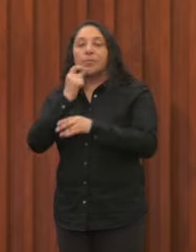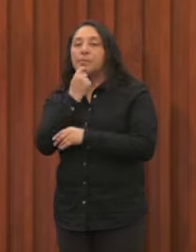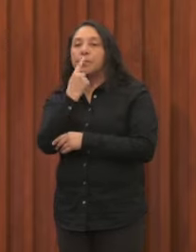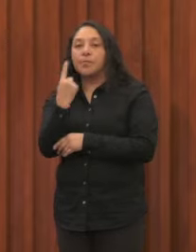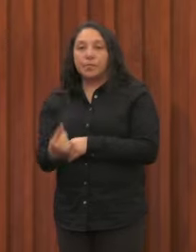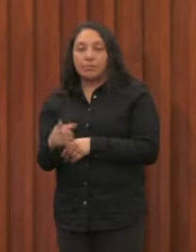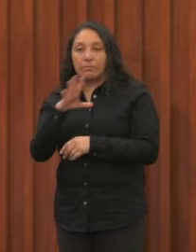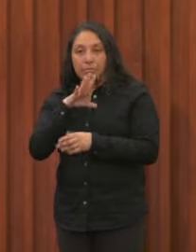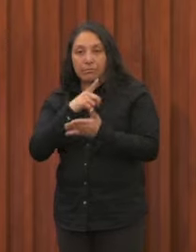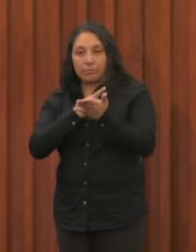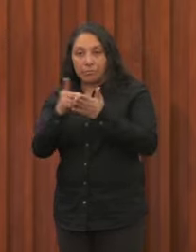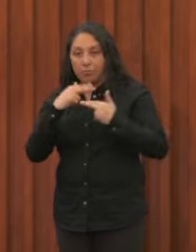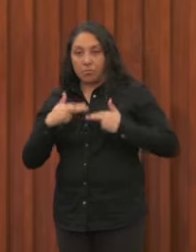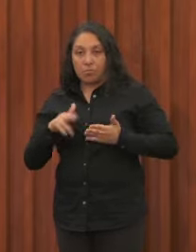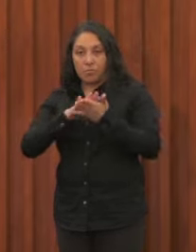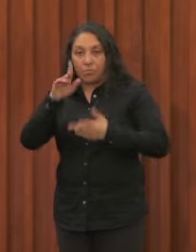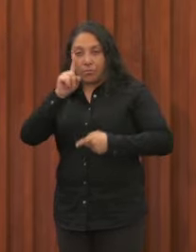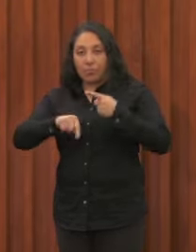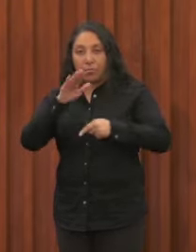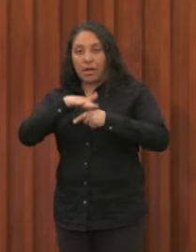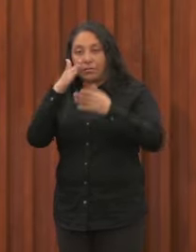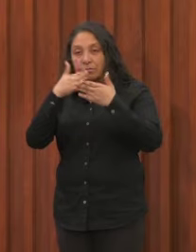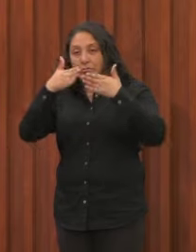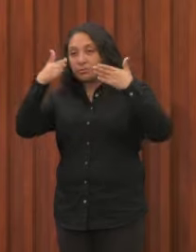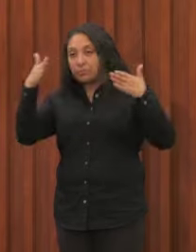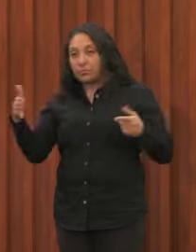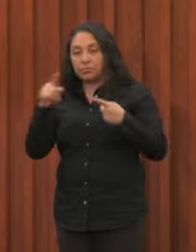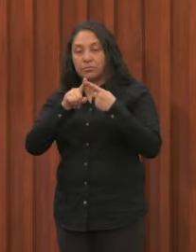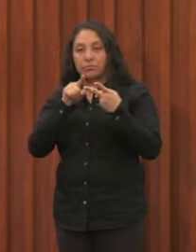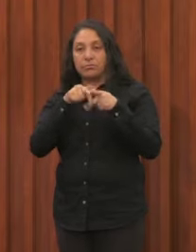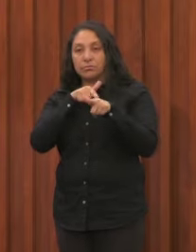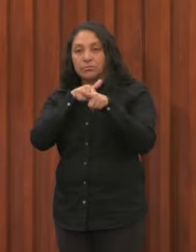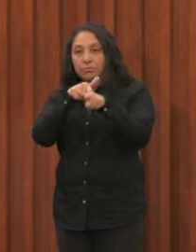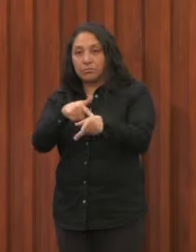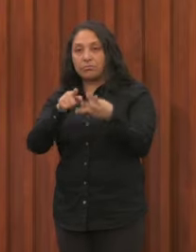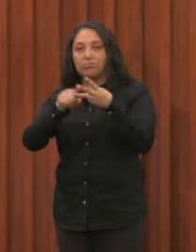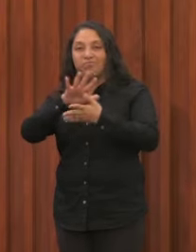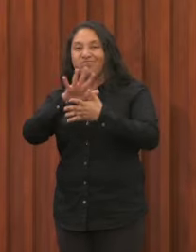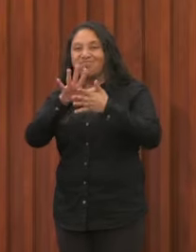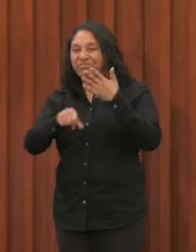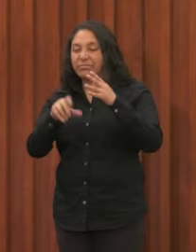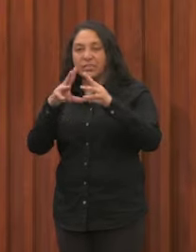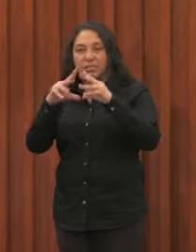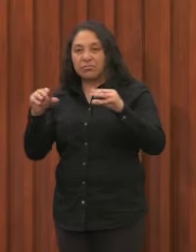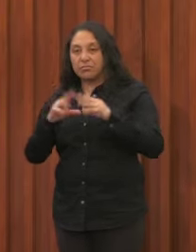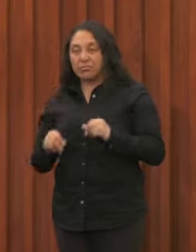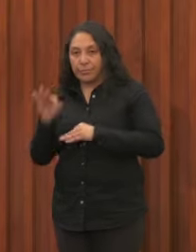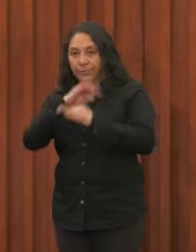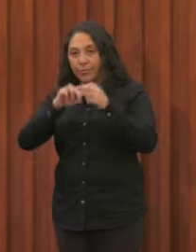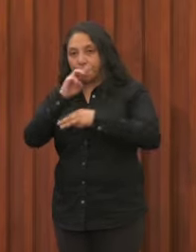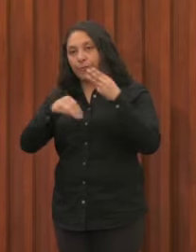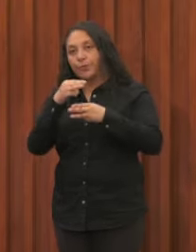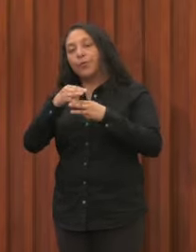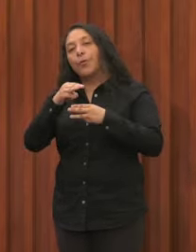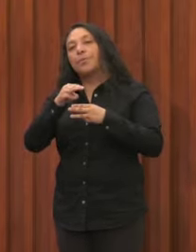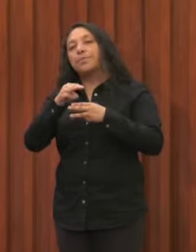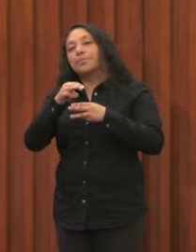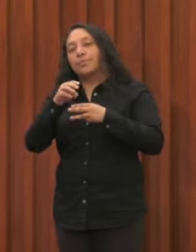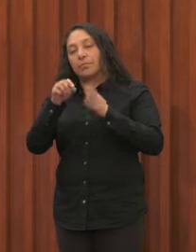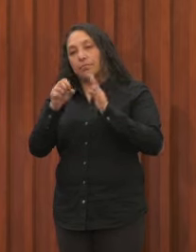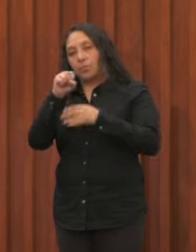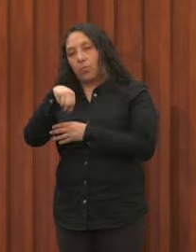violaciones de los derechos humanos más extendidas, persistentes y devastadoras del mundo de acuerdo con la Organización de las Naciones